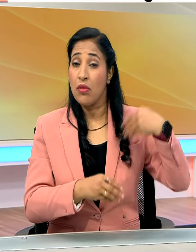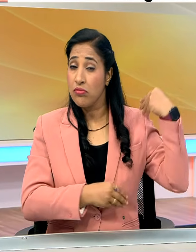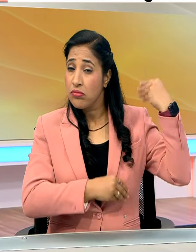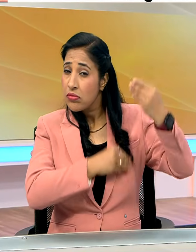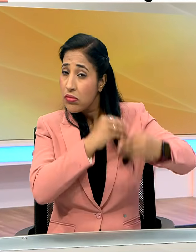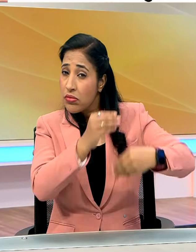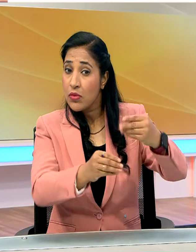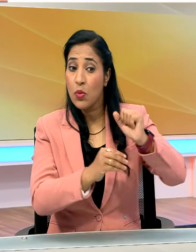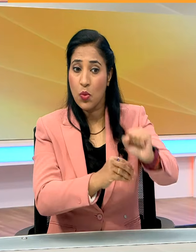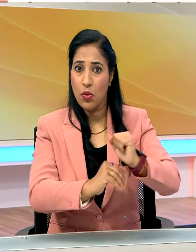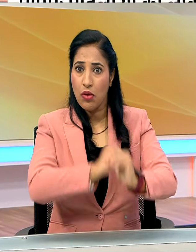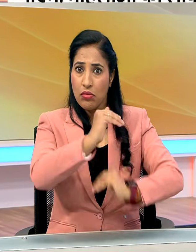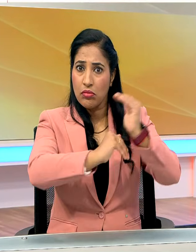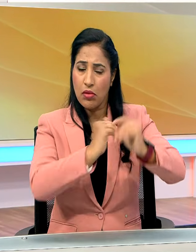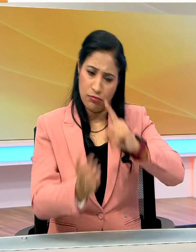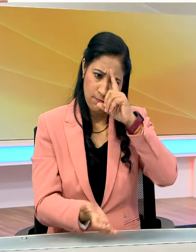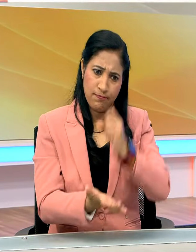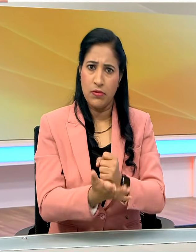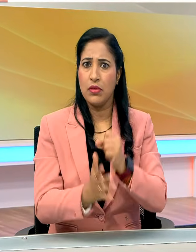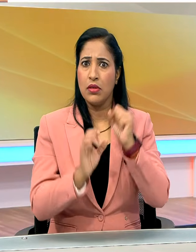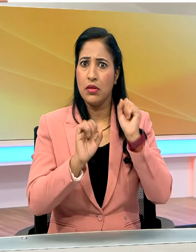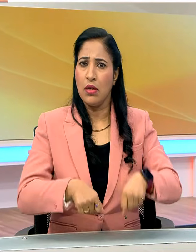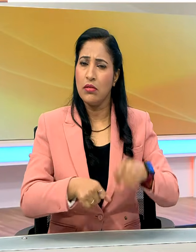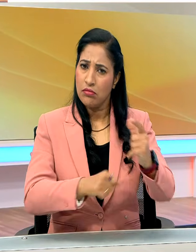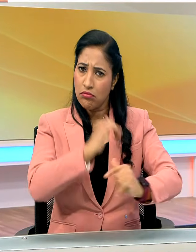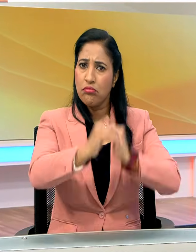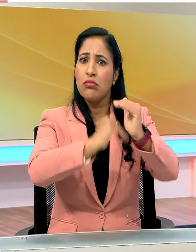की समृद्धि की गारंटी है।